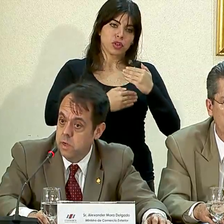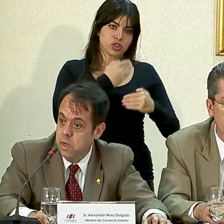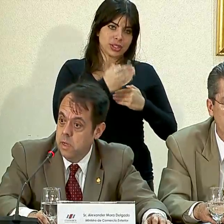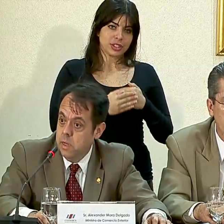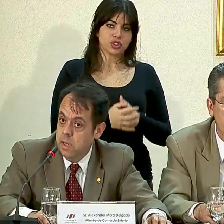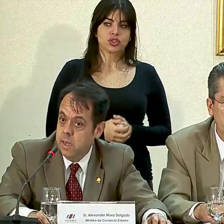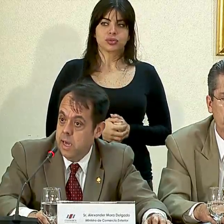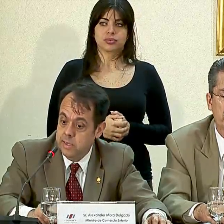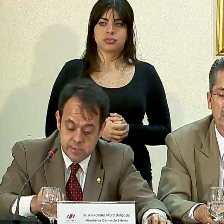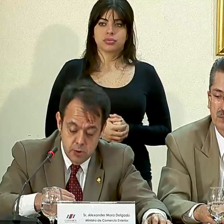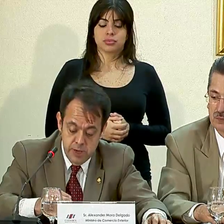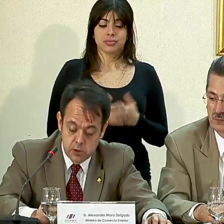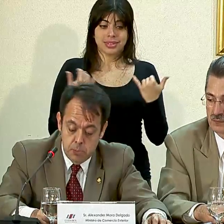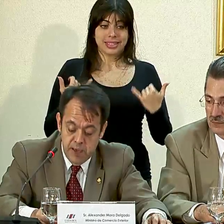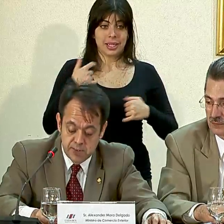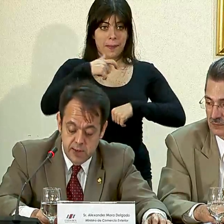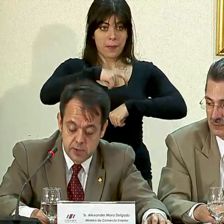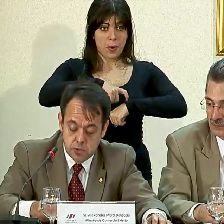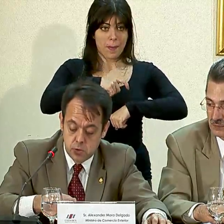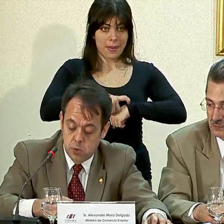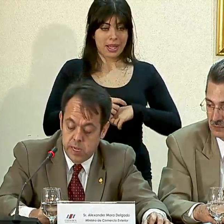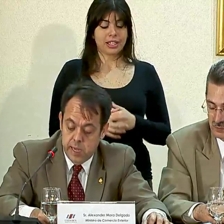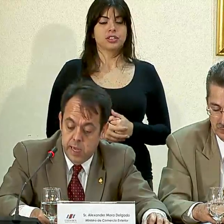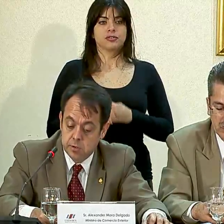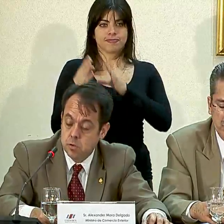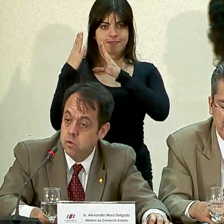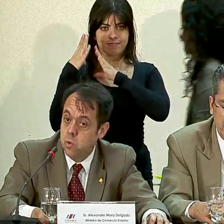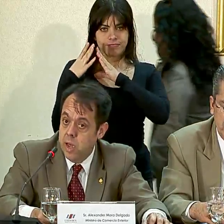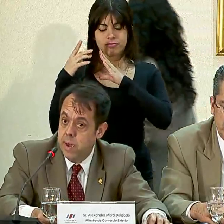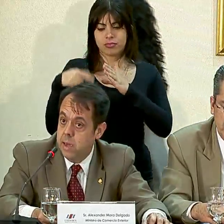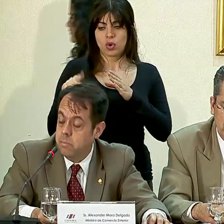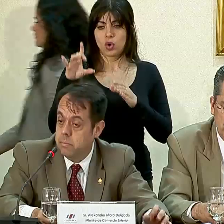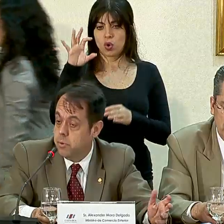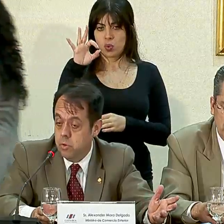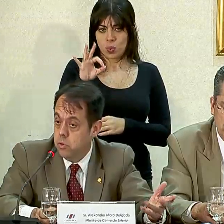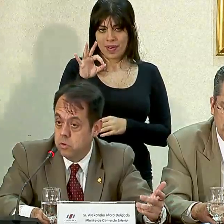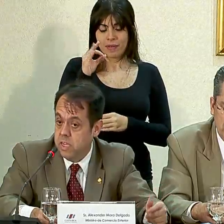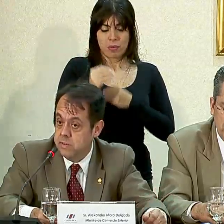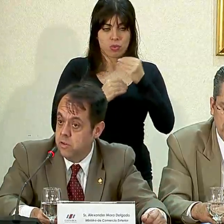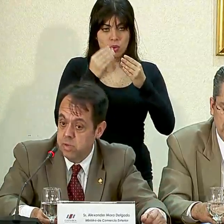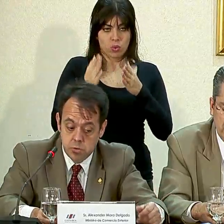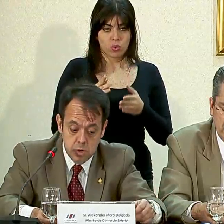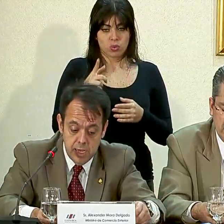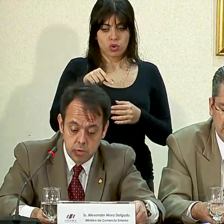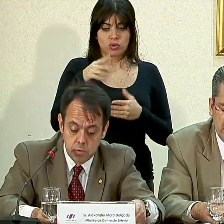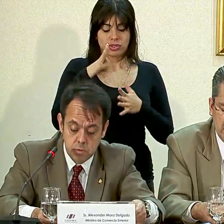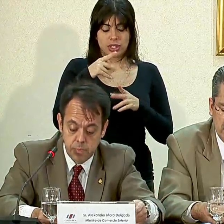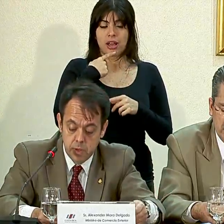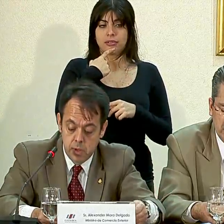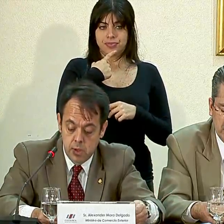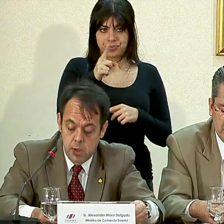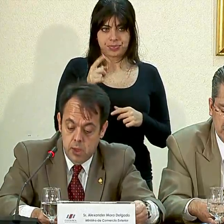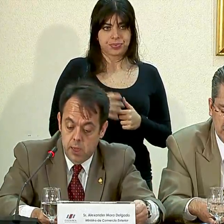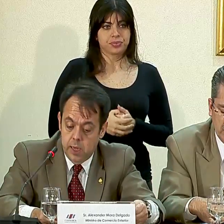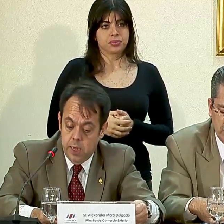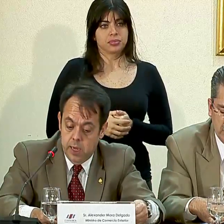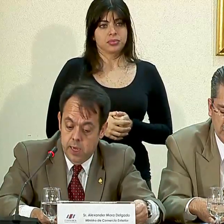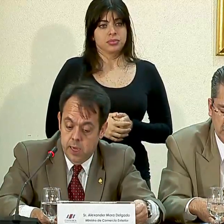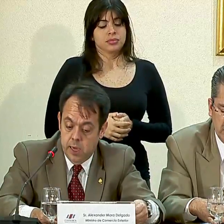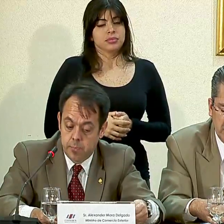procesos que en este momento pesan sobre estos 9 productos que han sido mencionados,